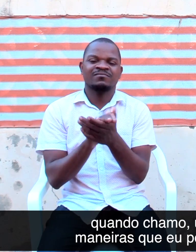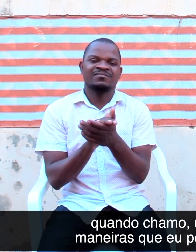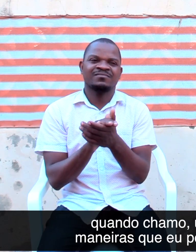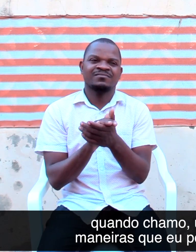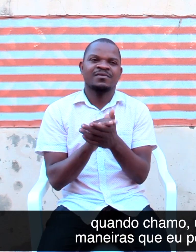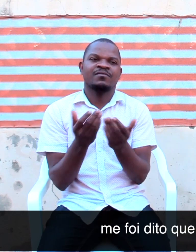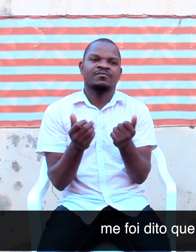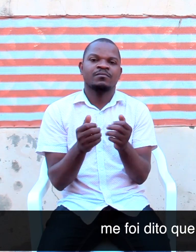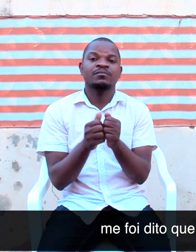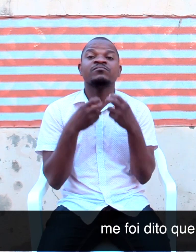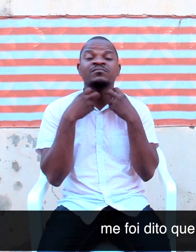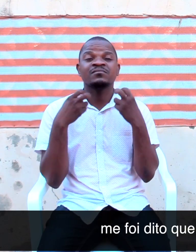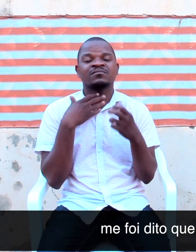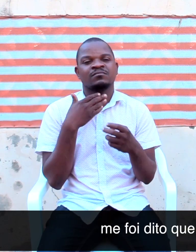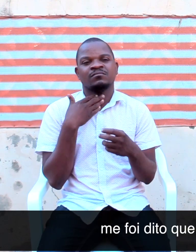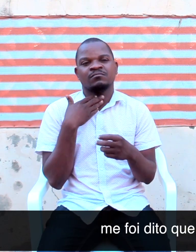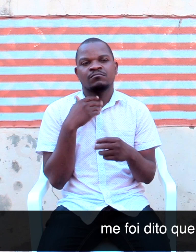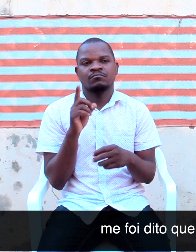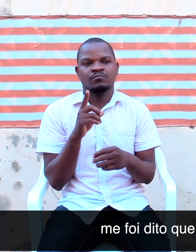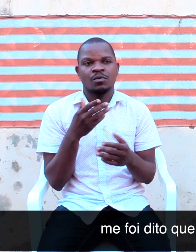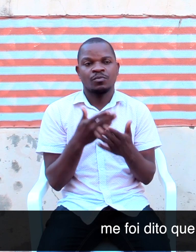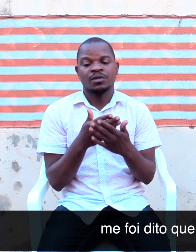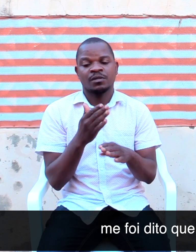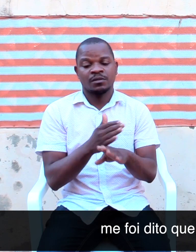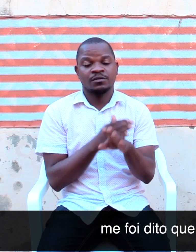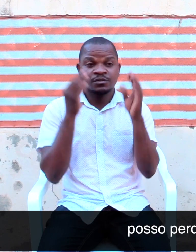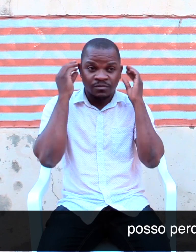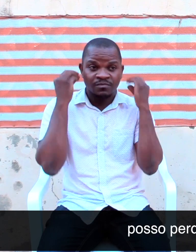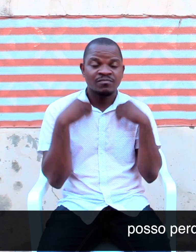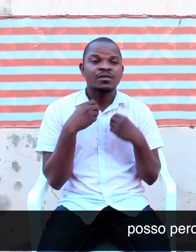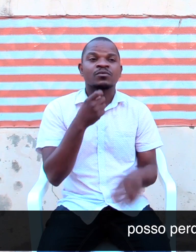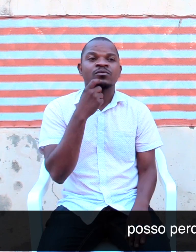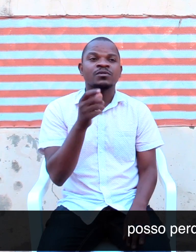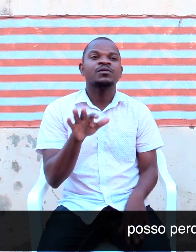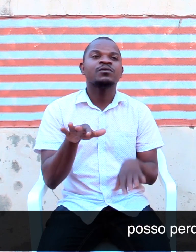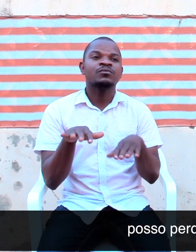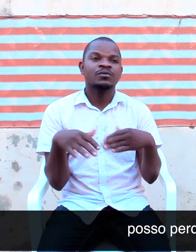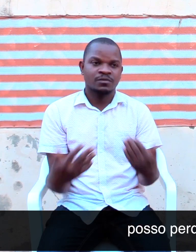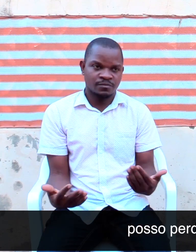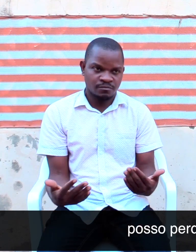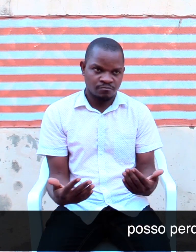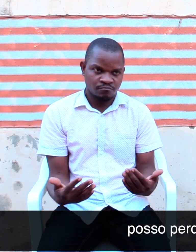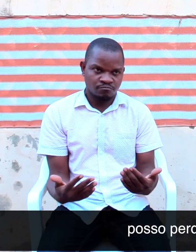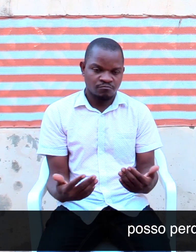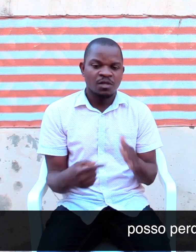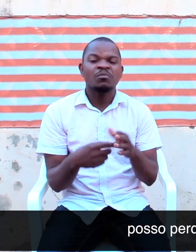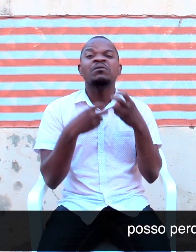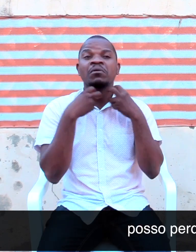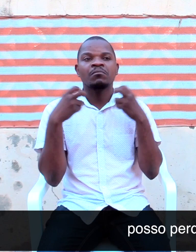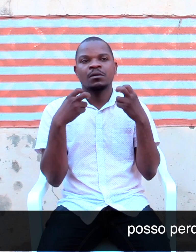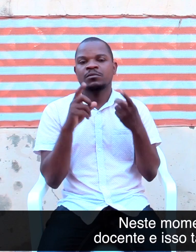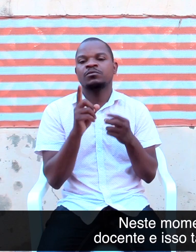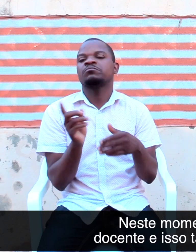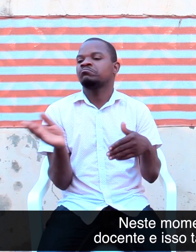minha voz, porque foi-me dito que se eu for a forçar a voz, posso perdê-la